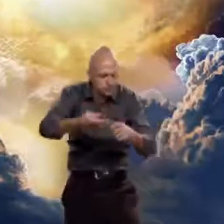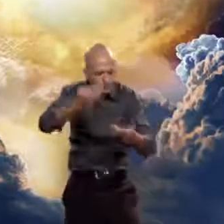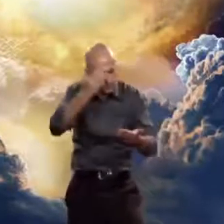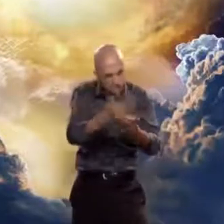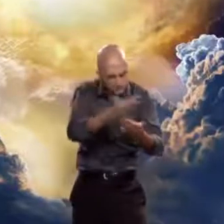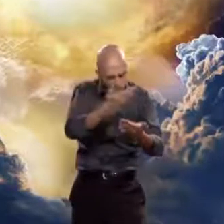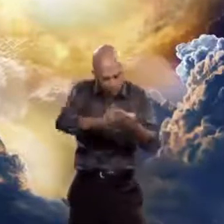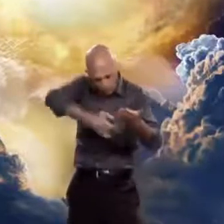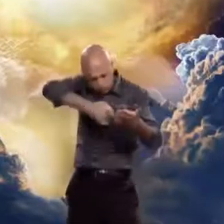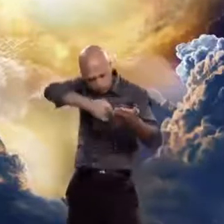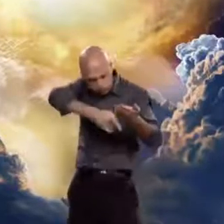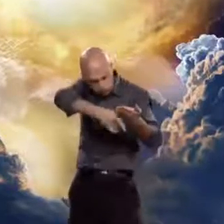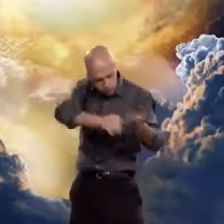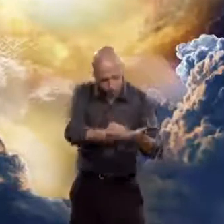Exaltação da autoridade humana.